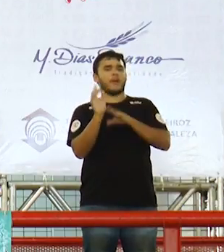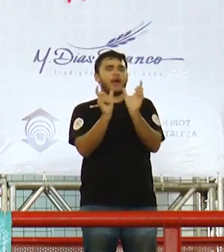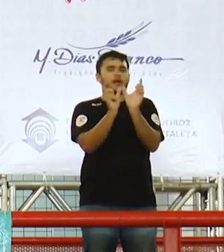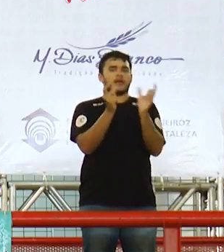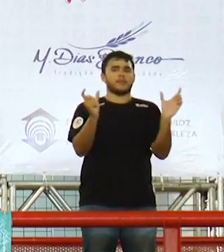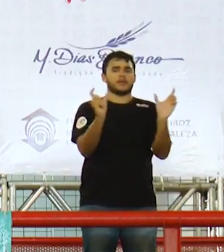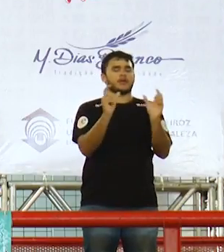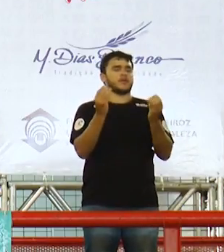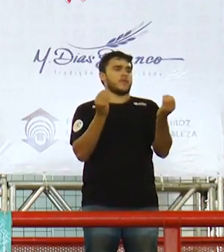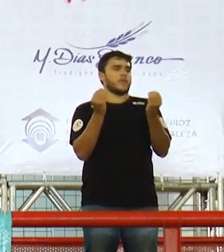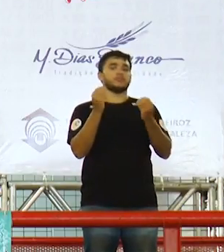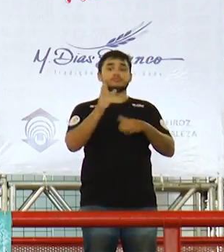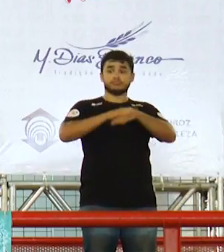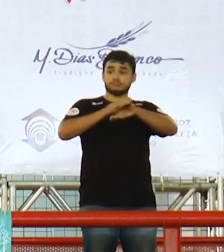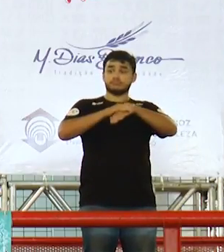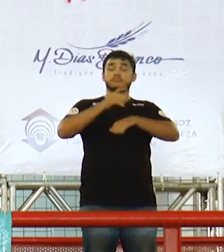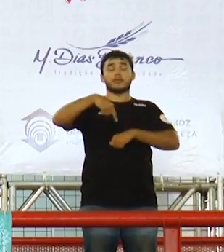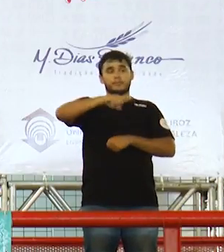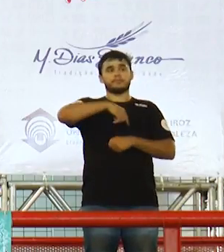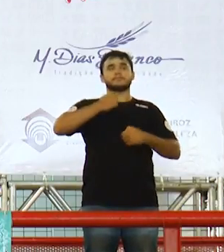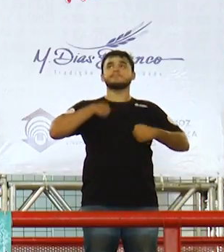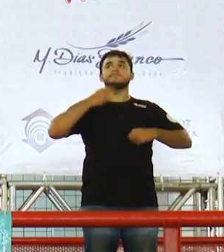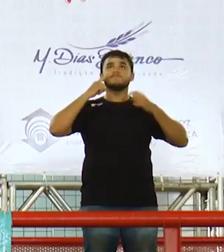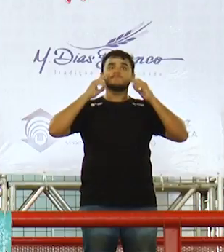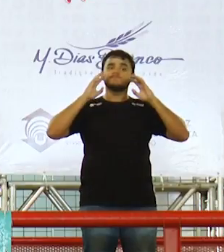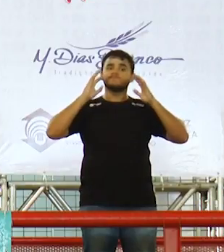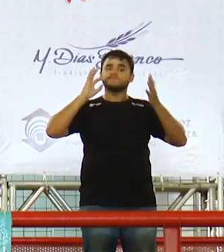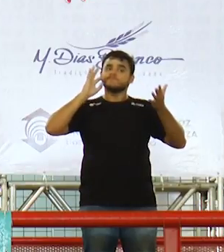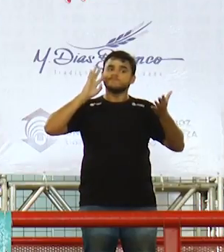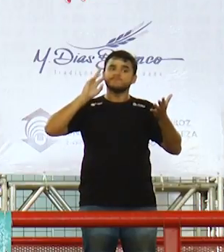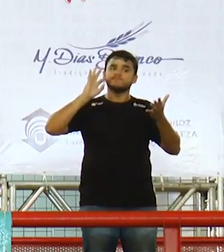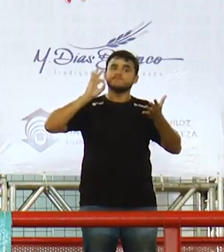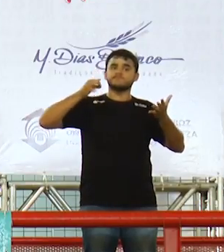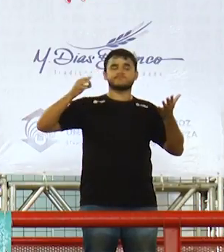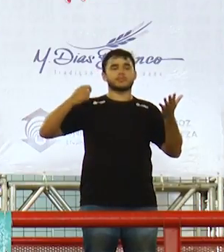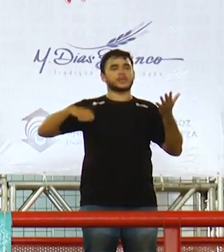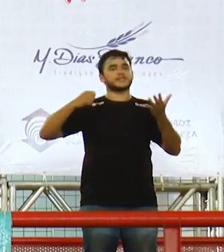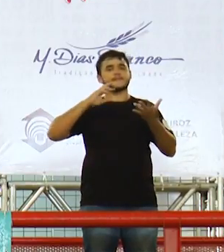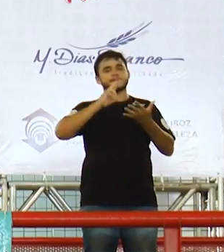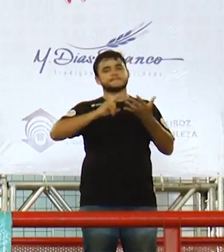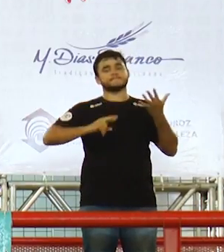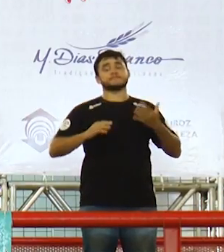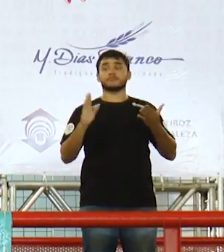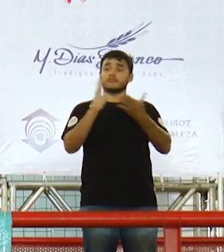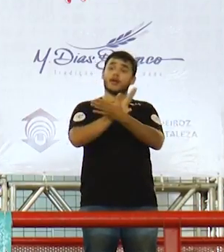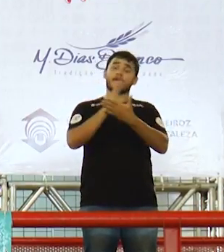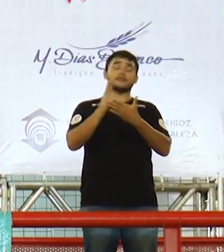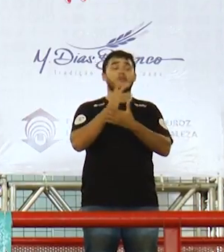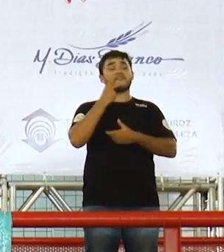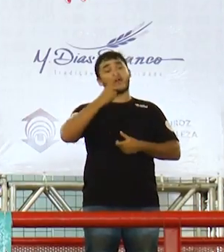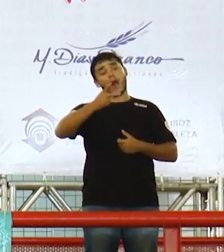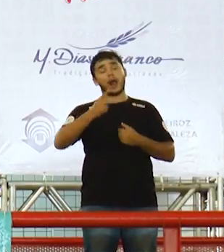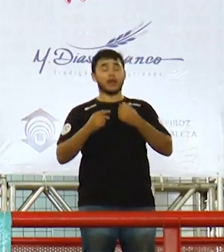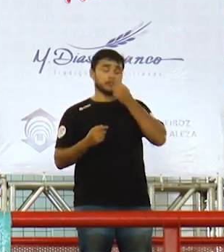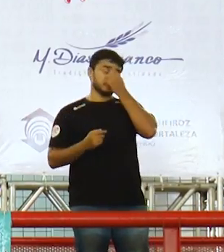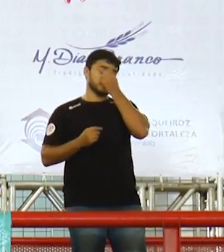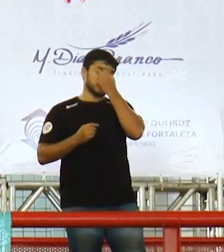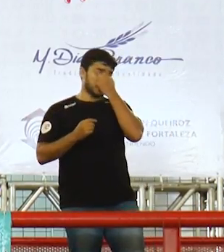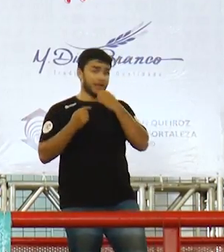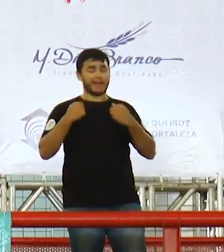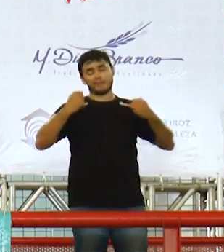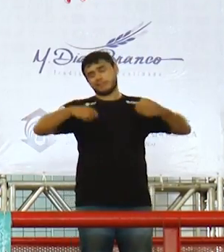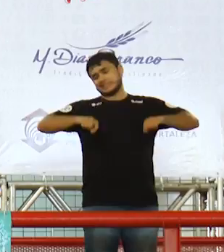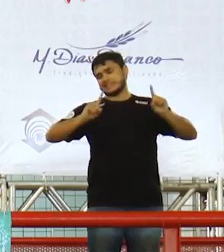formais gramaticais. Há muitos seres humanos que dizem assim: ah, mas